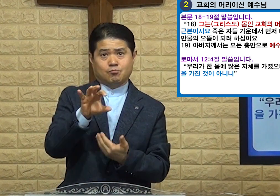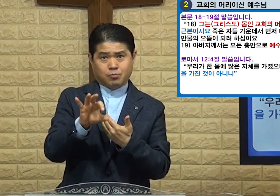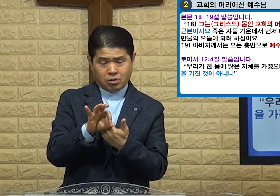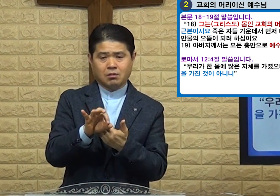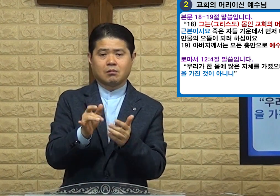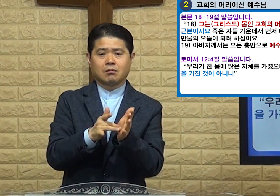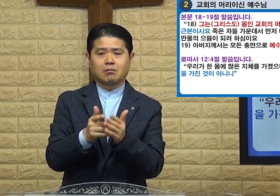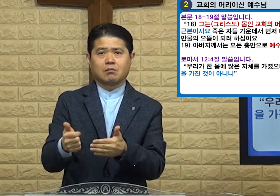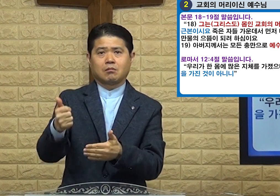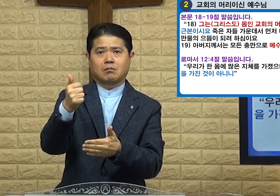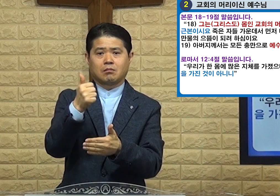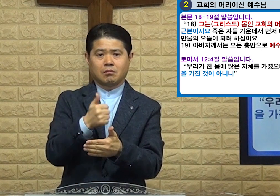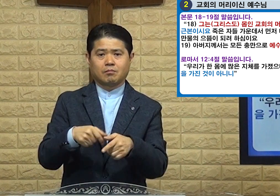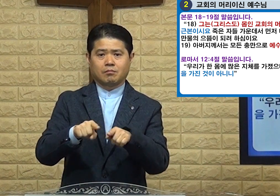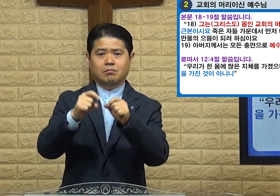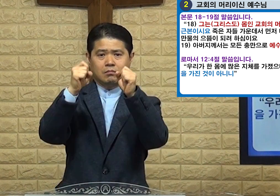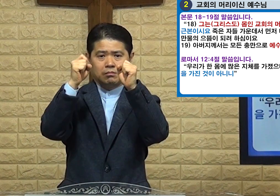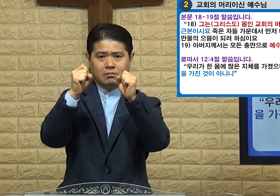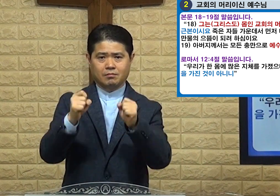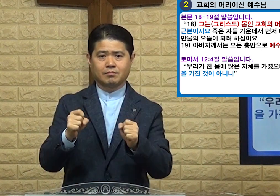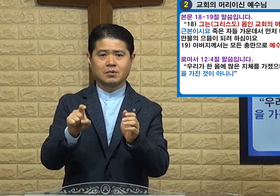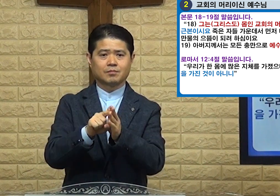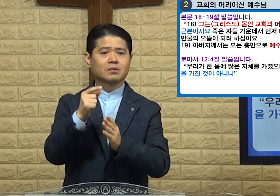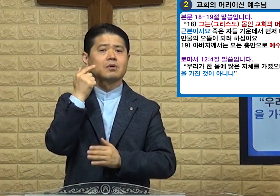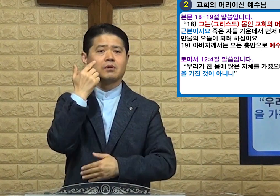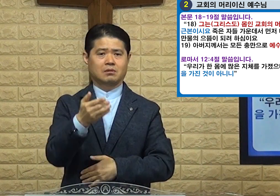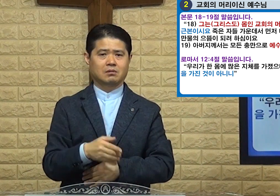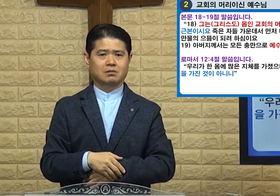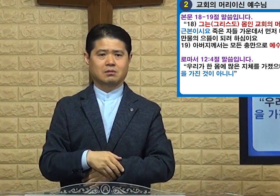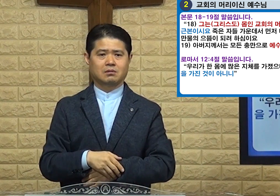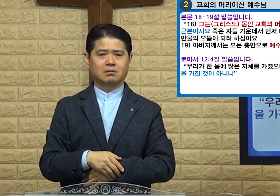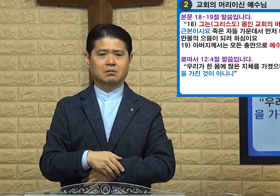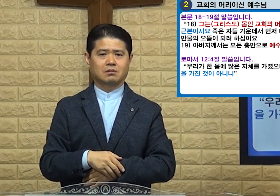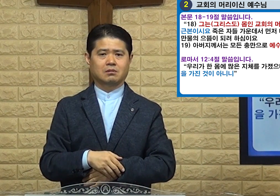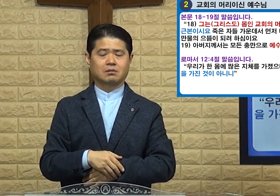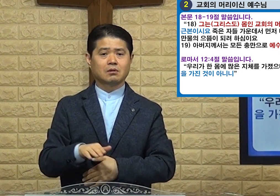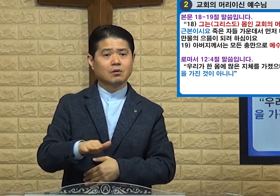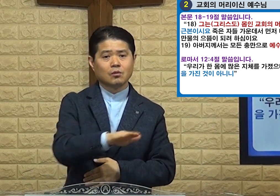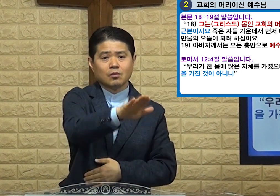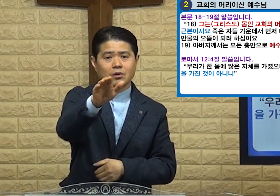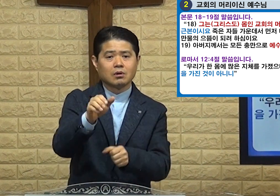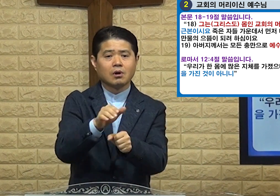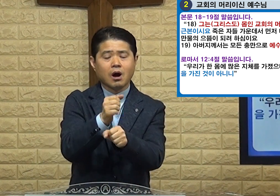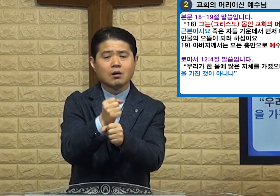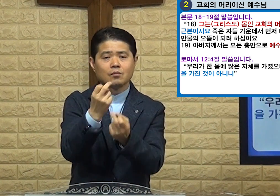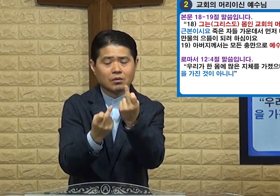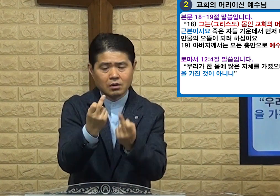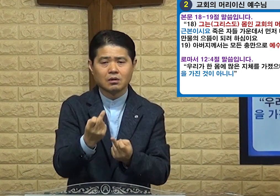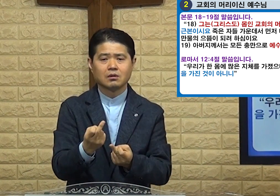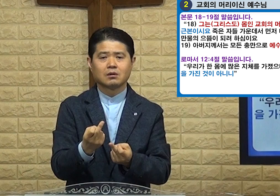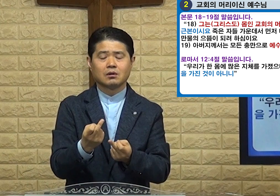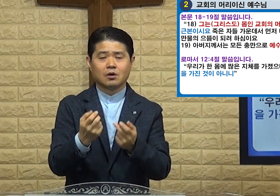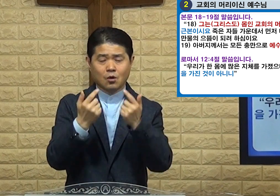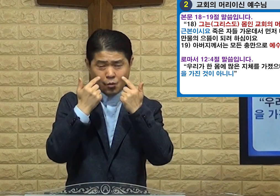우리가 정말 이 성령 충만으로 예수님이 우리 안에 거하십니까? 우리 안에 우리